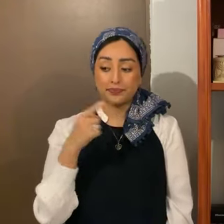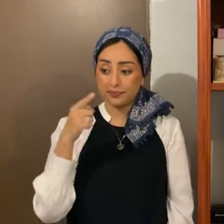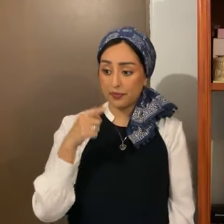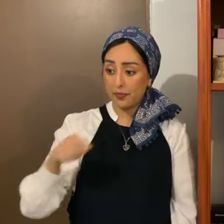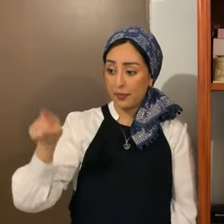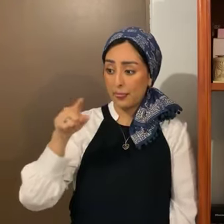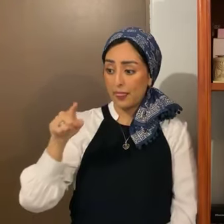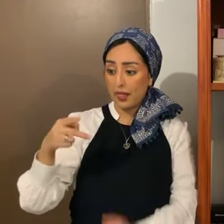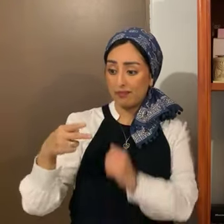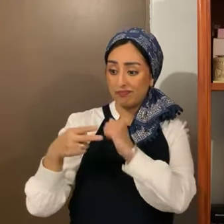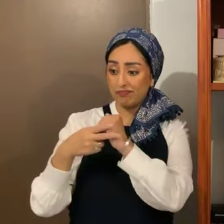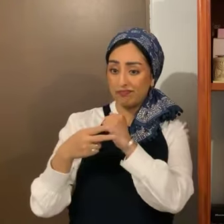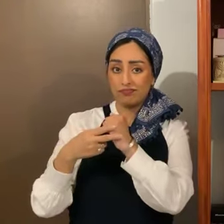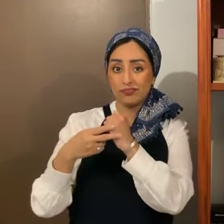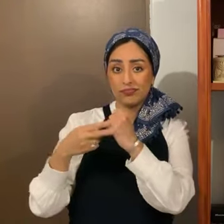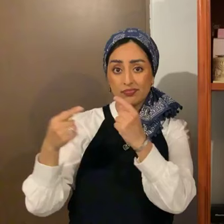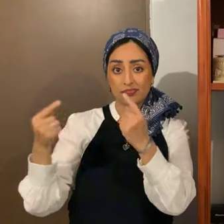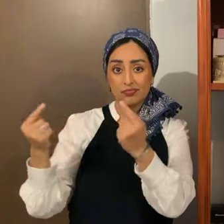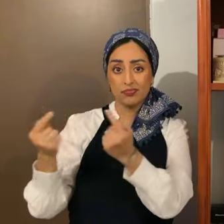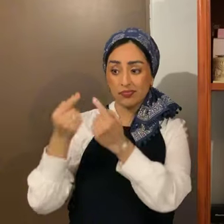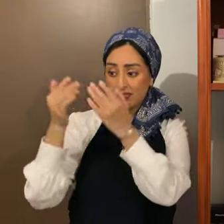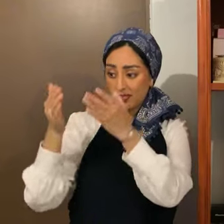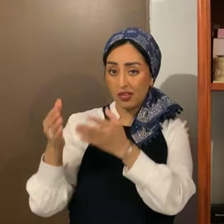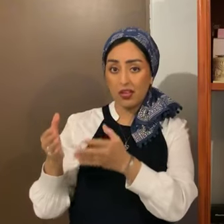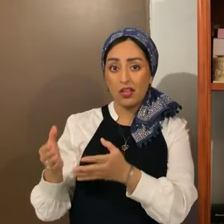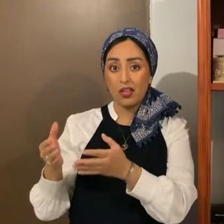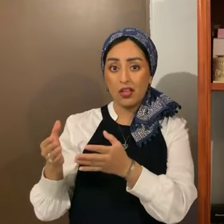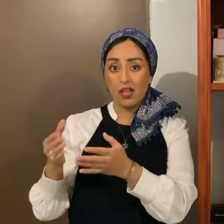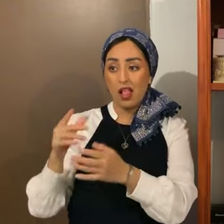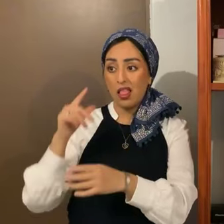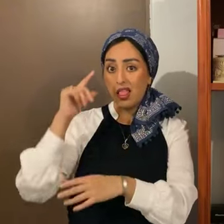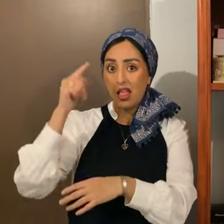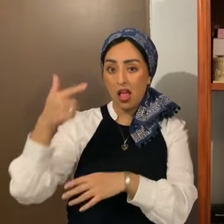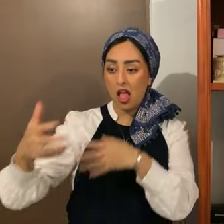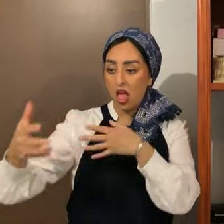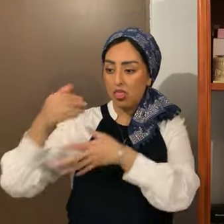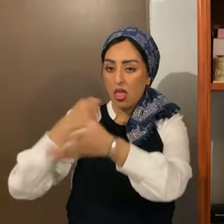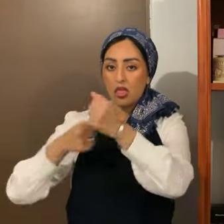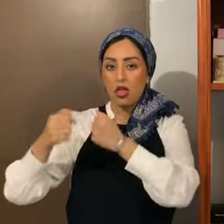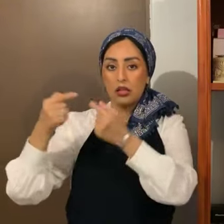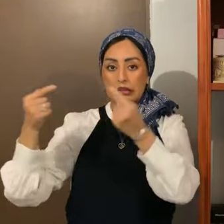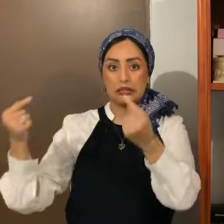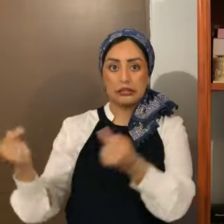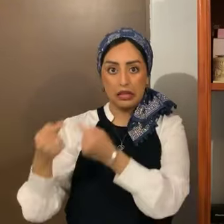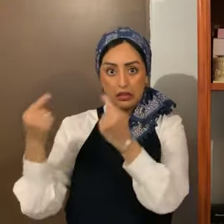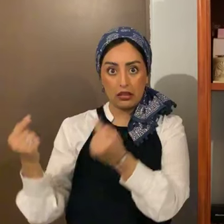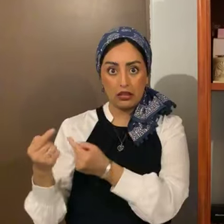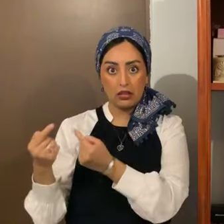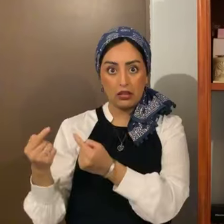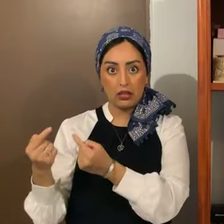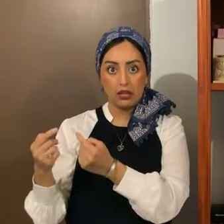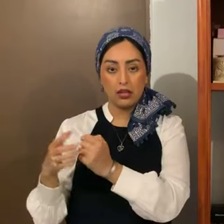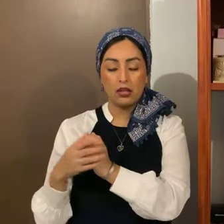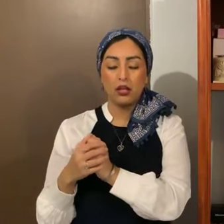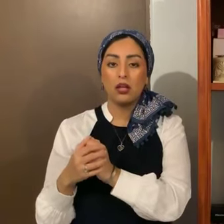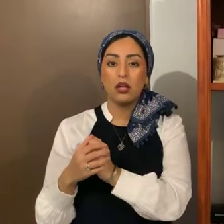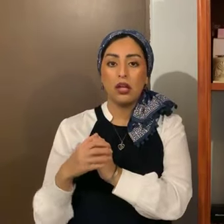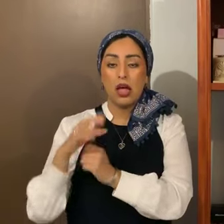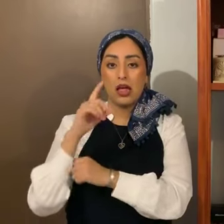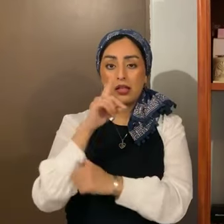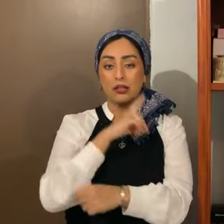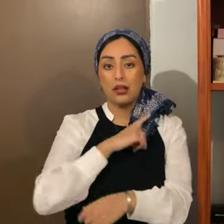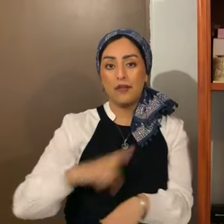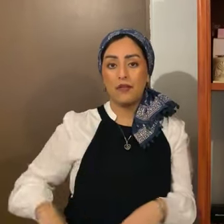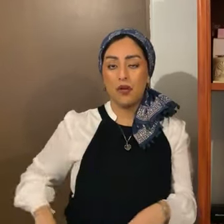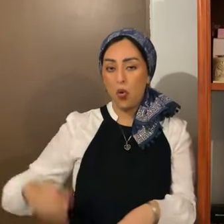iniquidad y siembran injuria, la ciegan. En eso se basó el rey David. Él conocía el libro de Job.